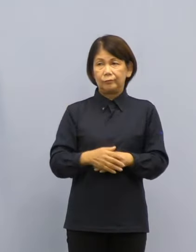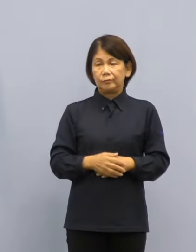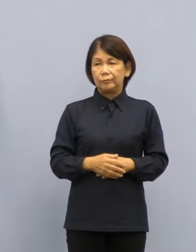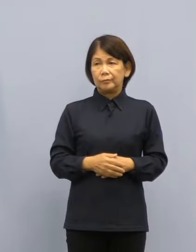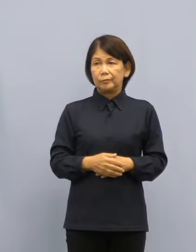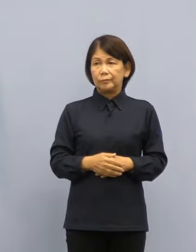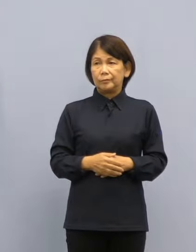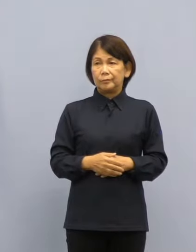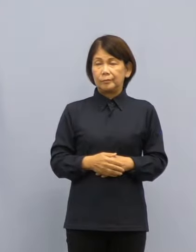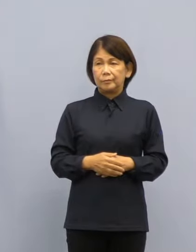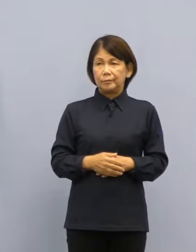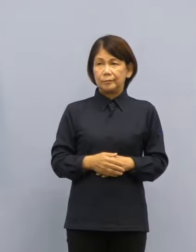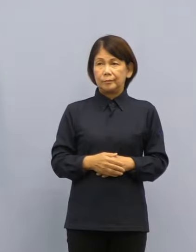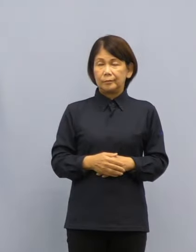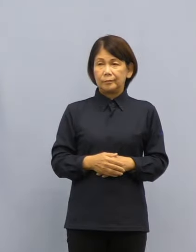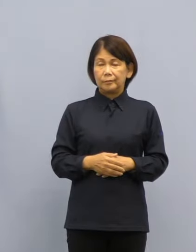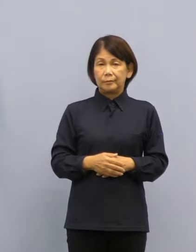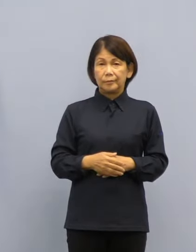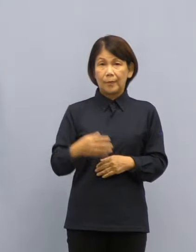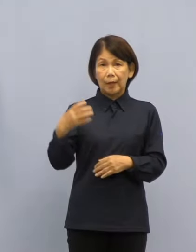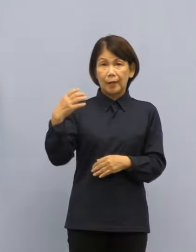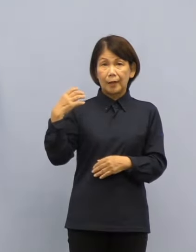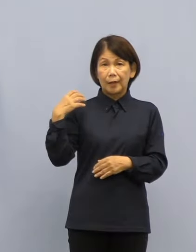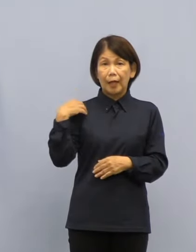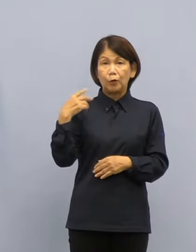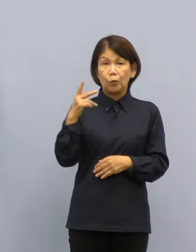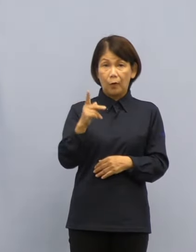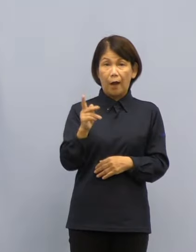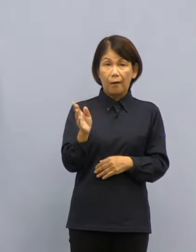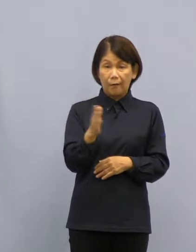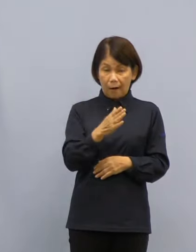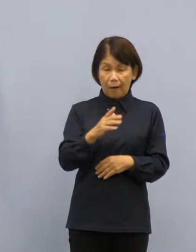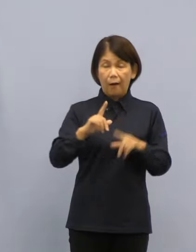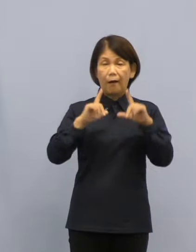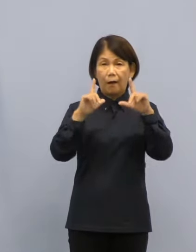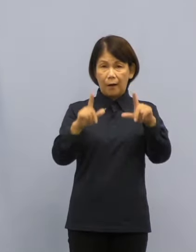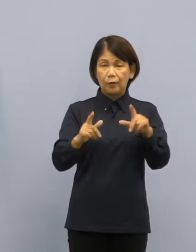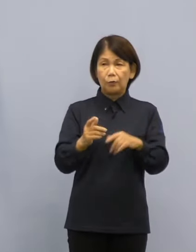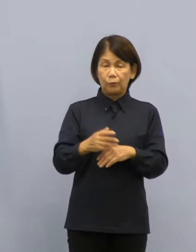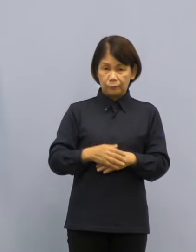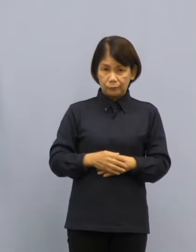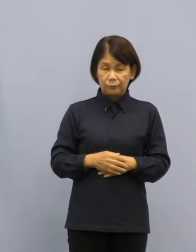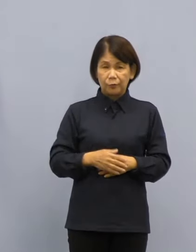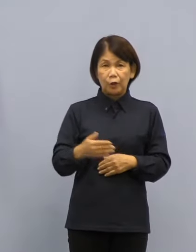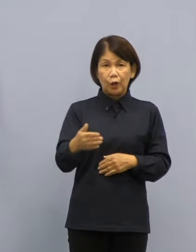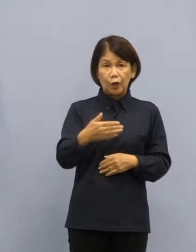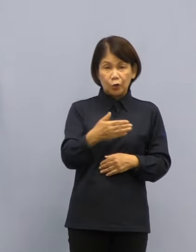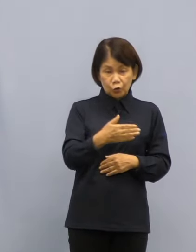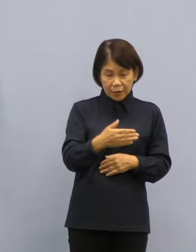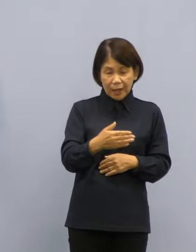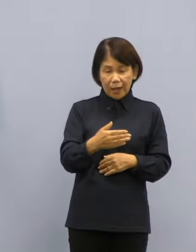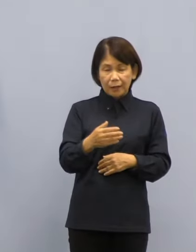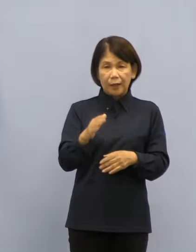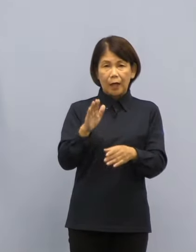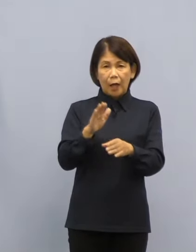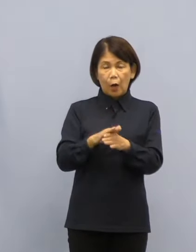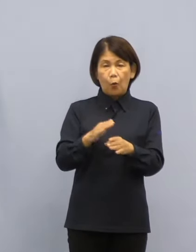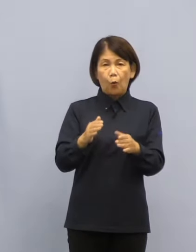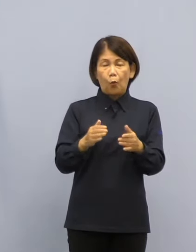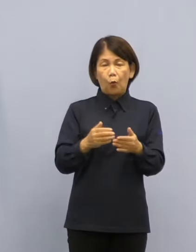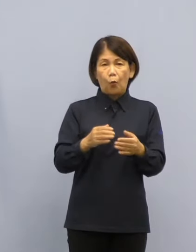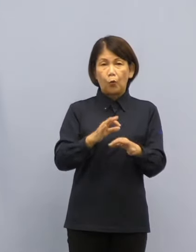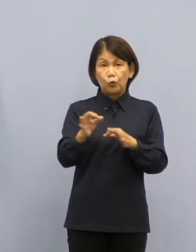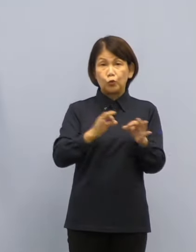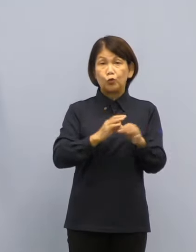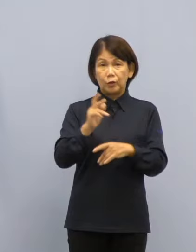はい、 担当課から回答させていただきたいと思います。水産加工流通課です。まず1点